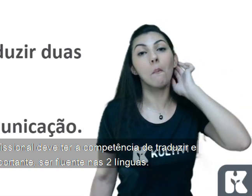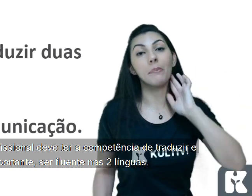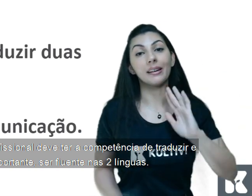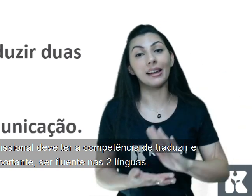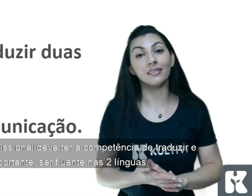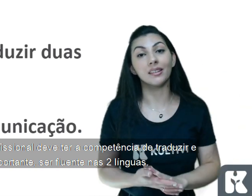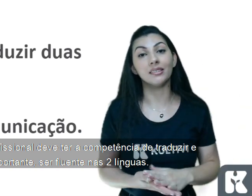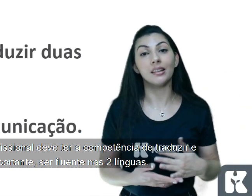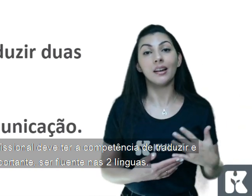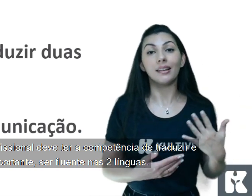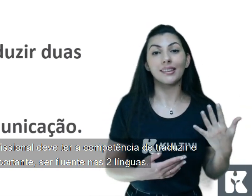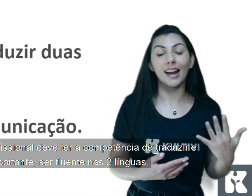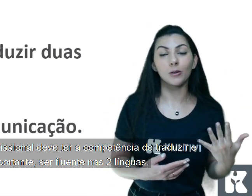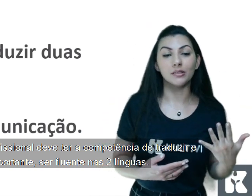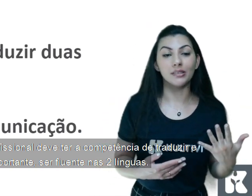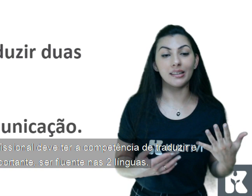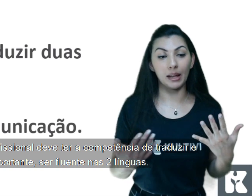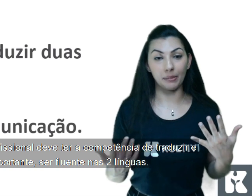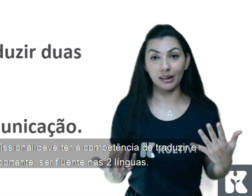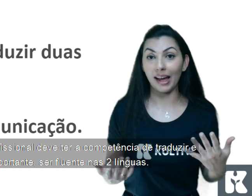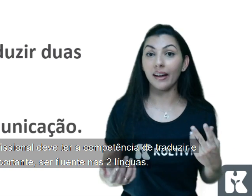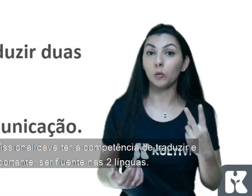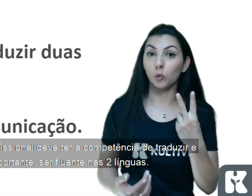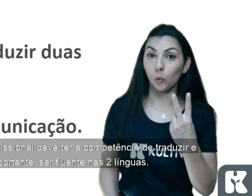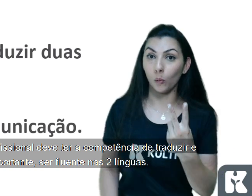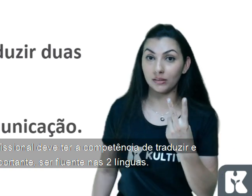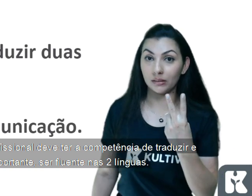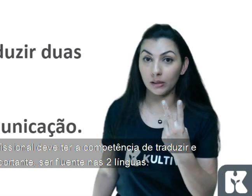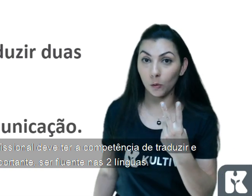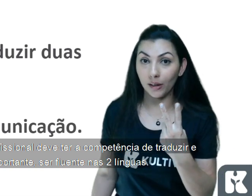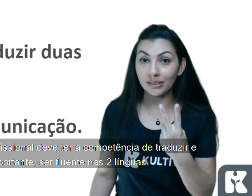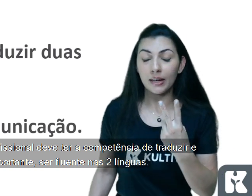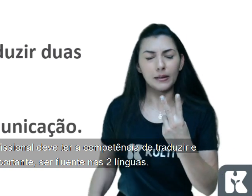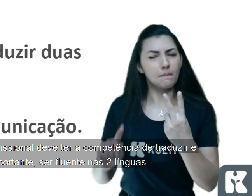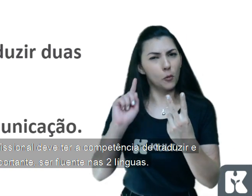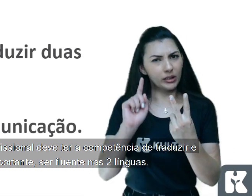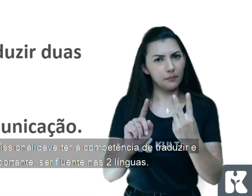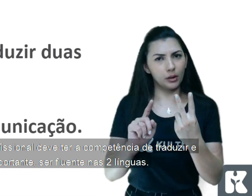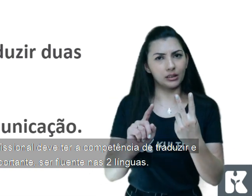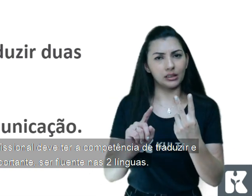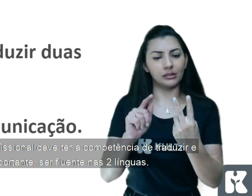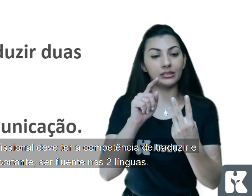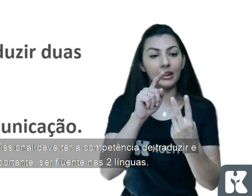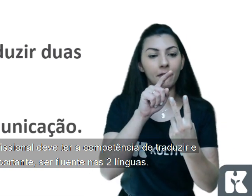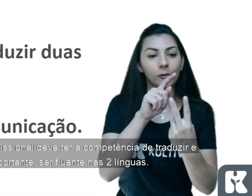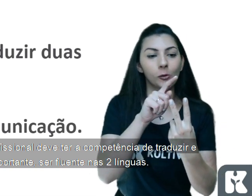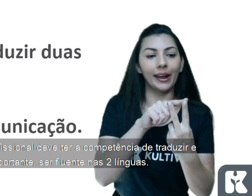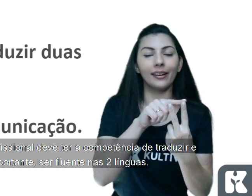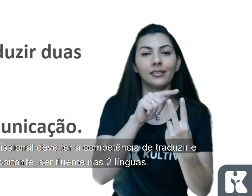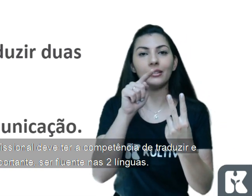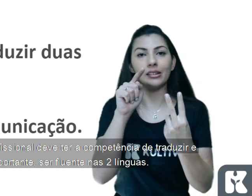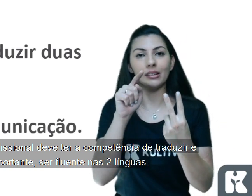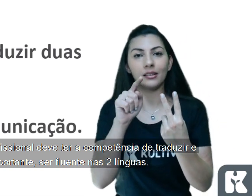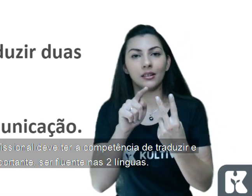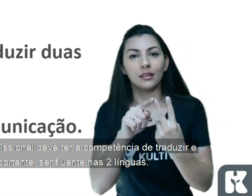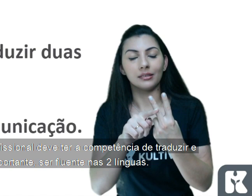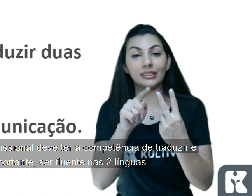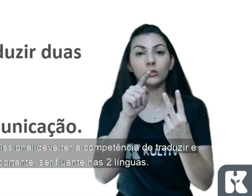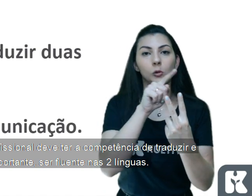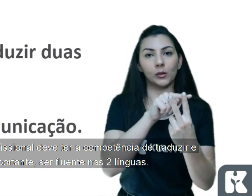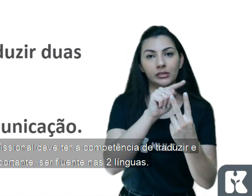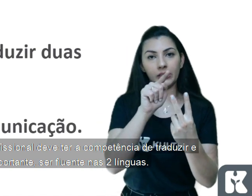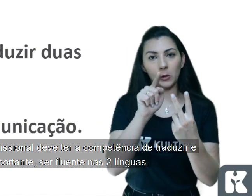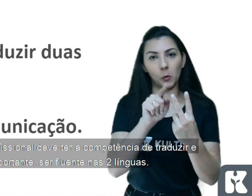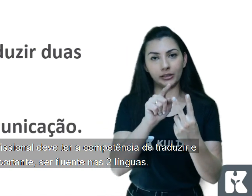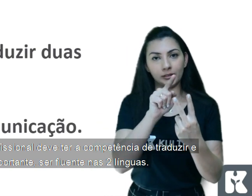ter competência de traduzir e interpretar duas línguas e, muito importante, ser fluente